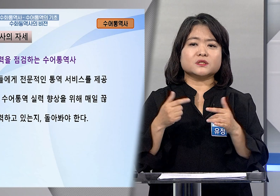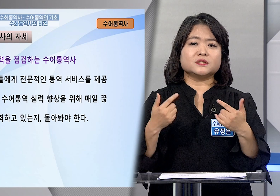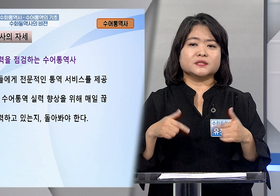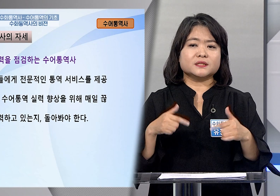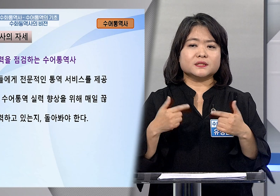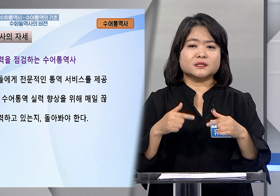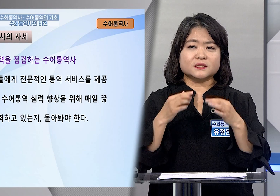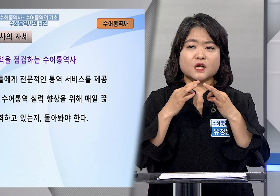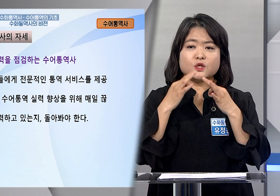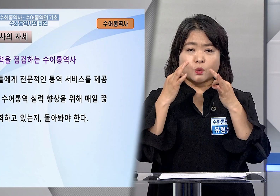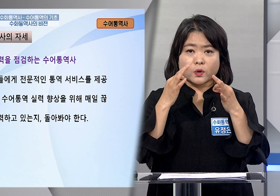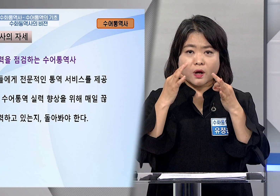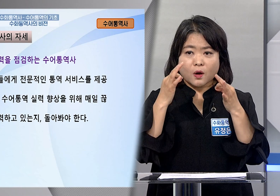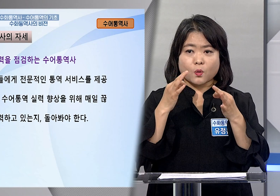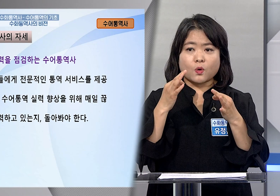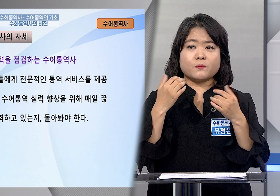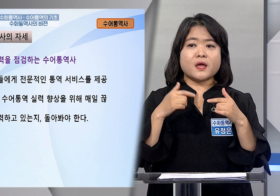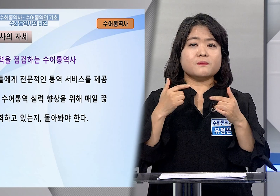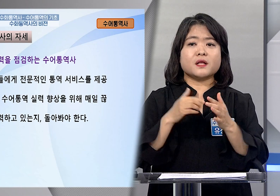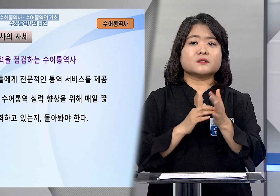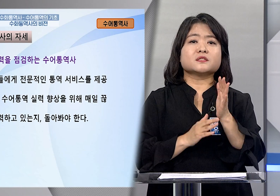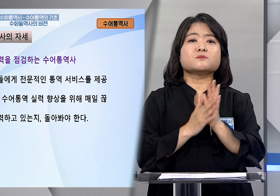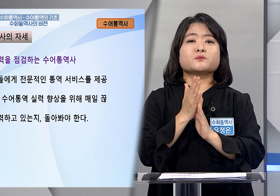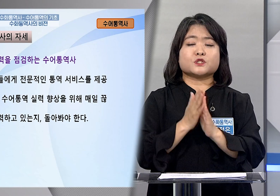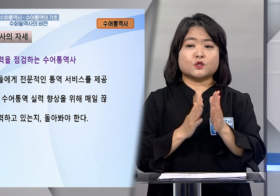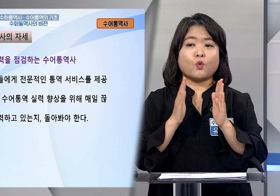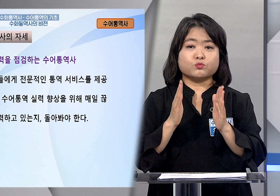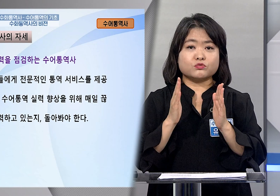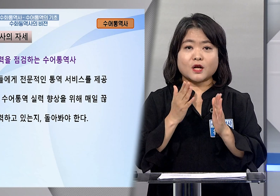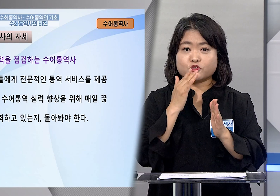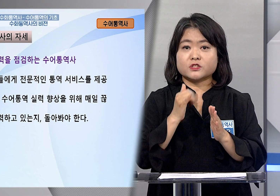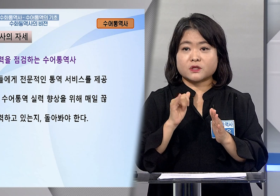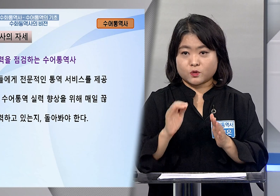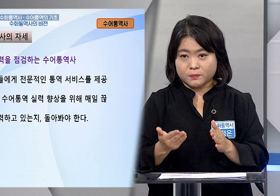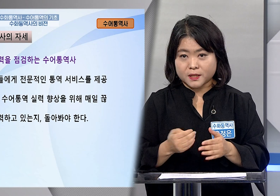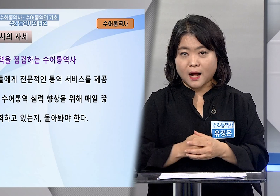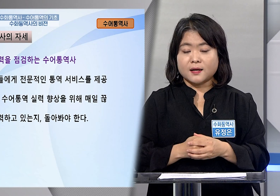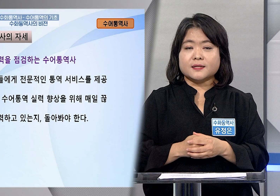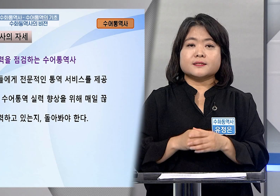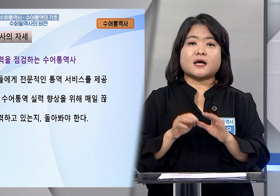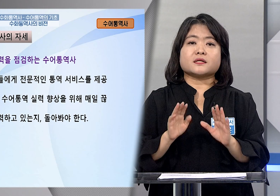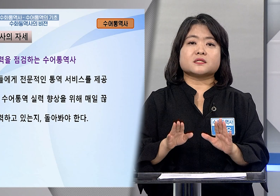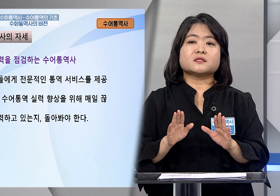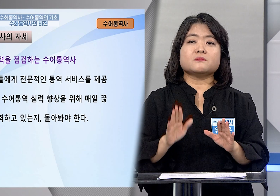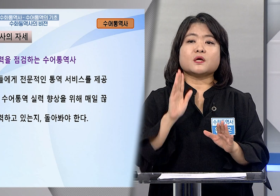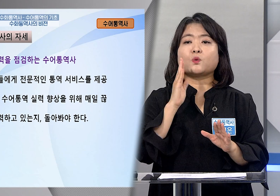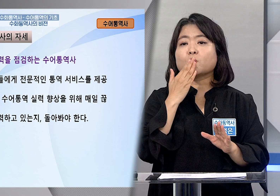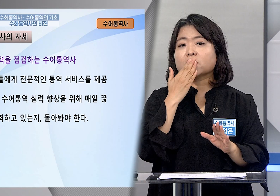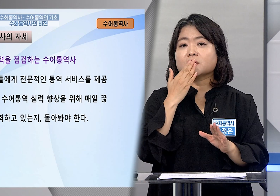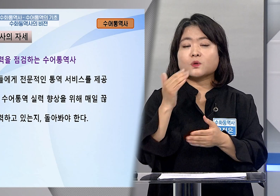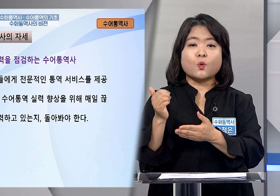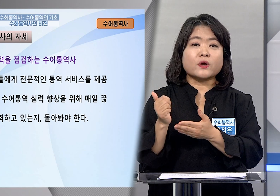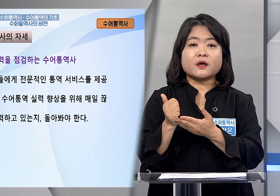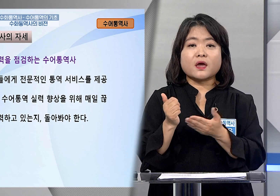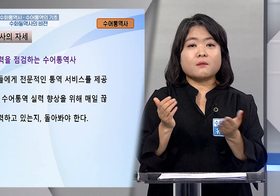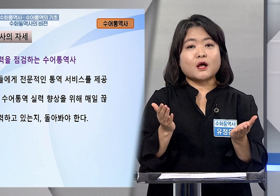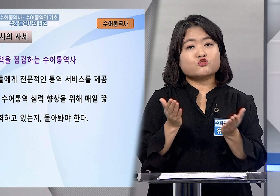우리는 늘 노력하고 매일매일 끊임없이 공부할 수 있어야 됩니다. 자, 지금의 농인 고객의